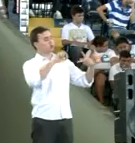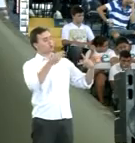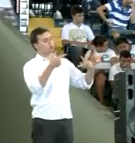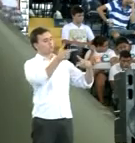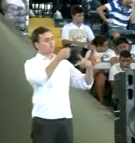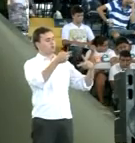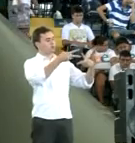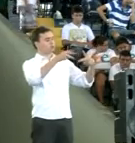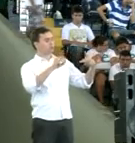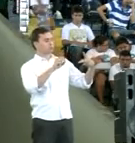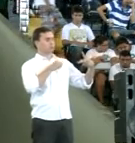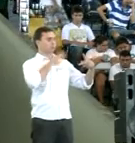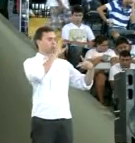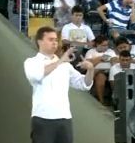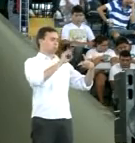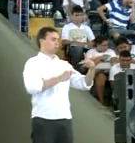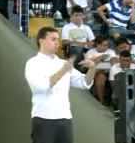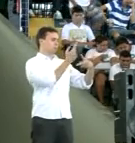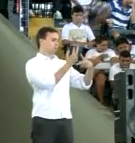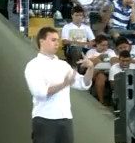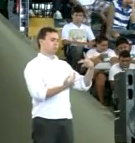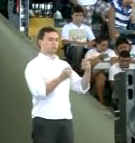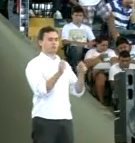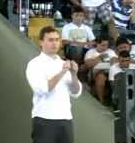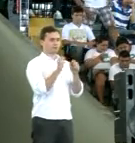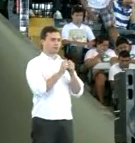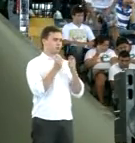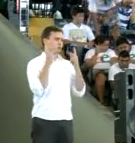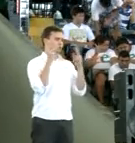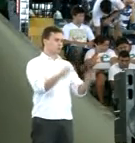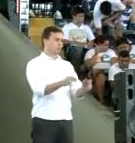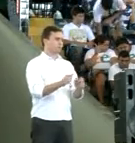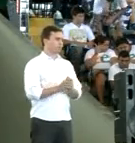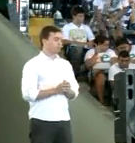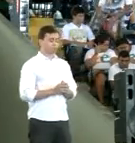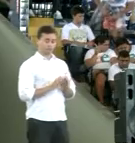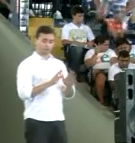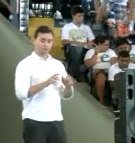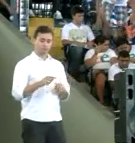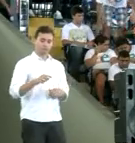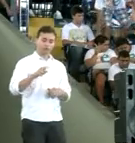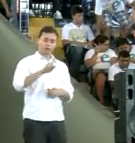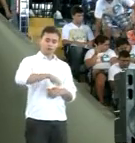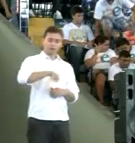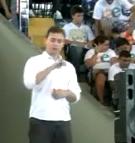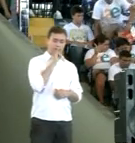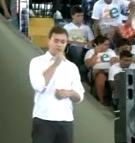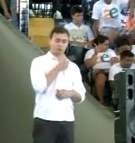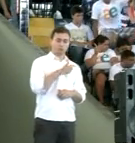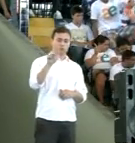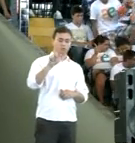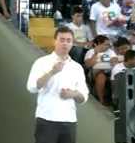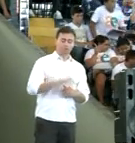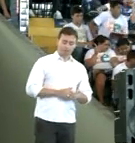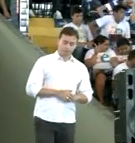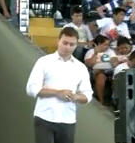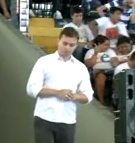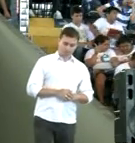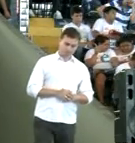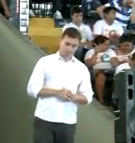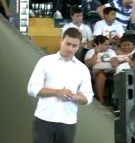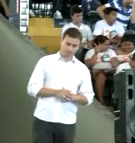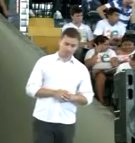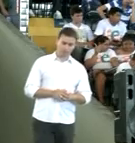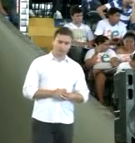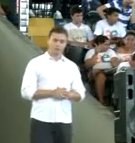depois 20. Perfeito? Você deve pensar assim, enquanto vocês estão anotando já o próximo exemplo. Ó, deixa eu colocar